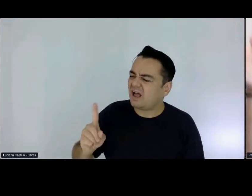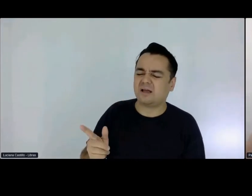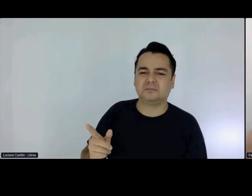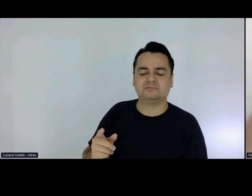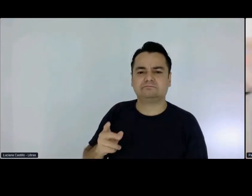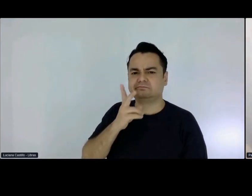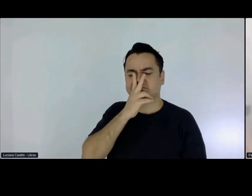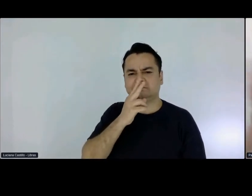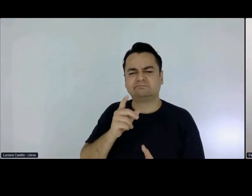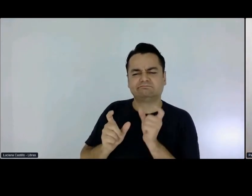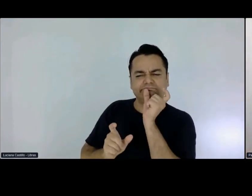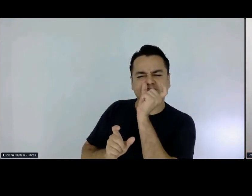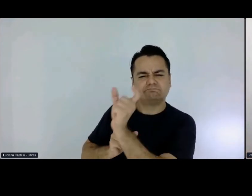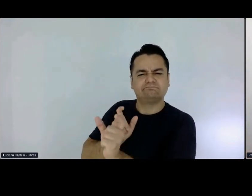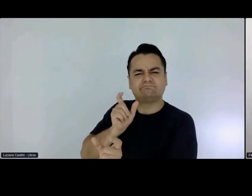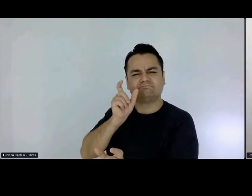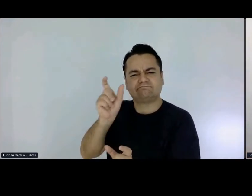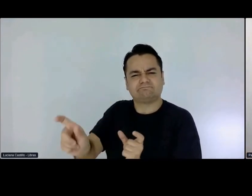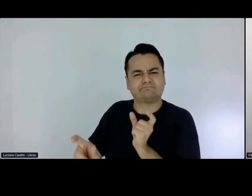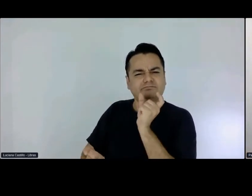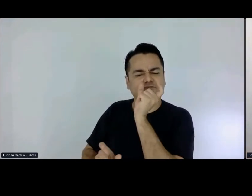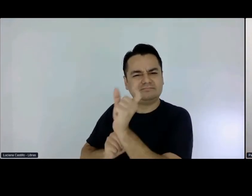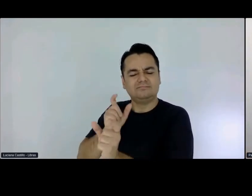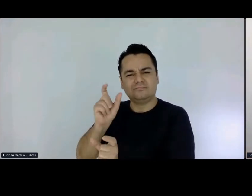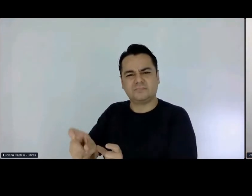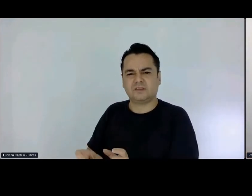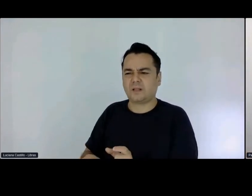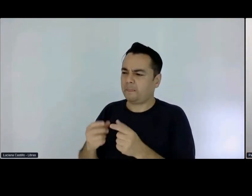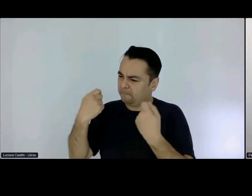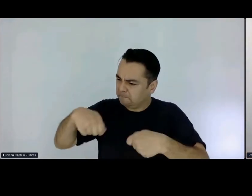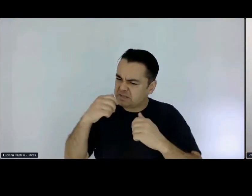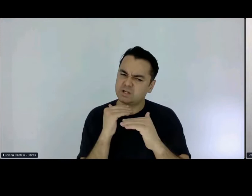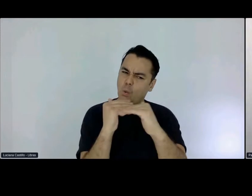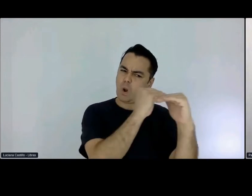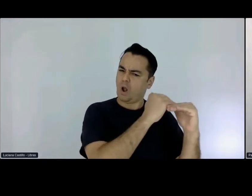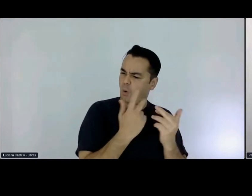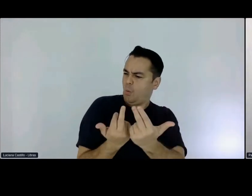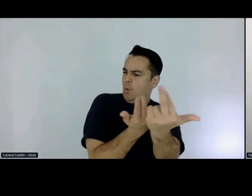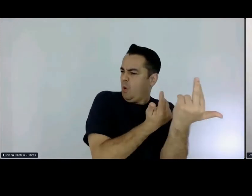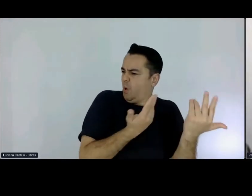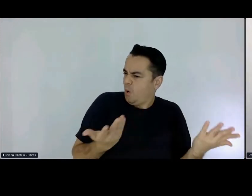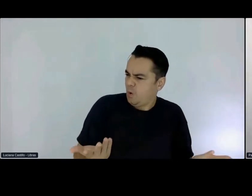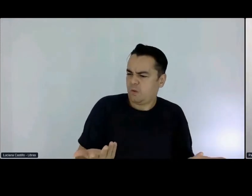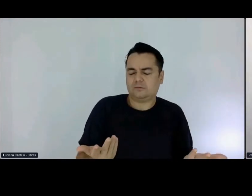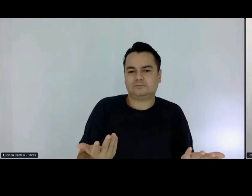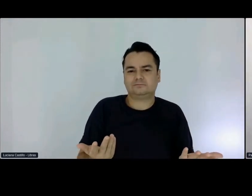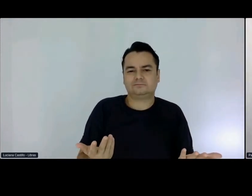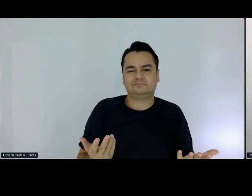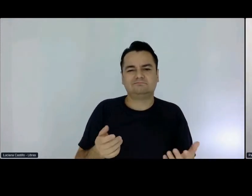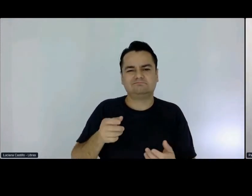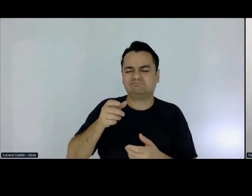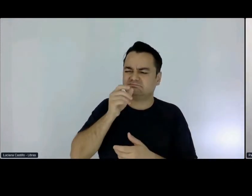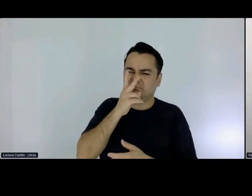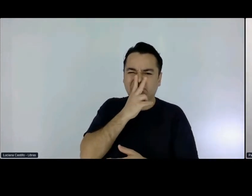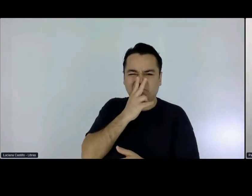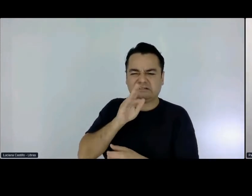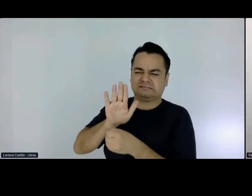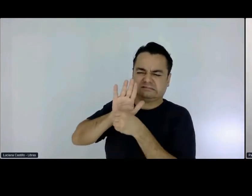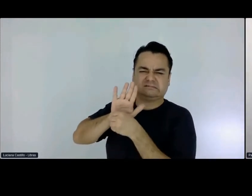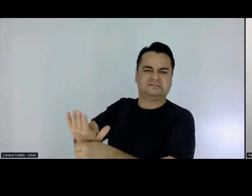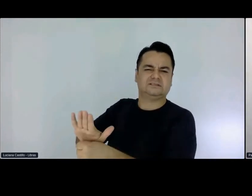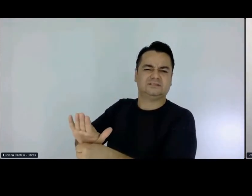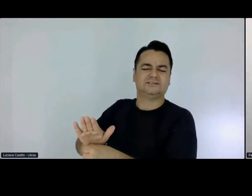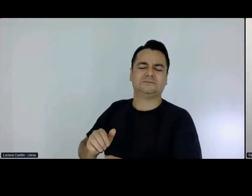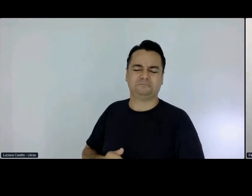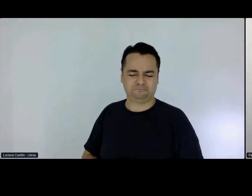pessoas que saem, né, da norma, que realmente e não é uma norma, porque na verdade